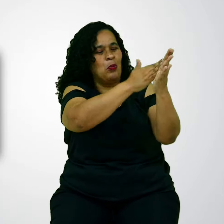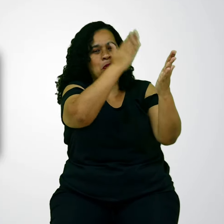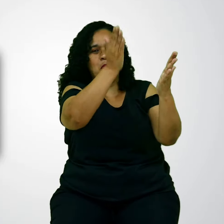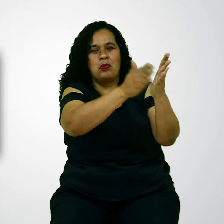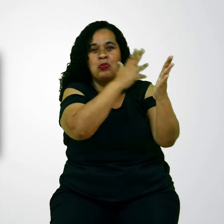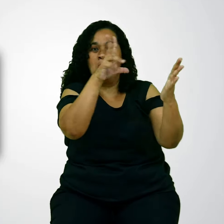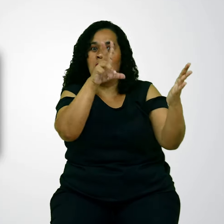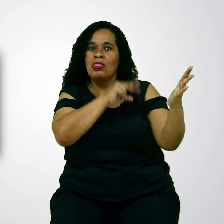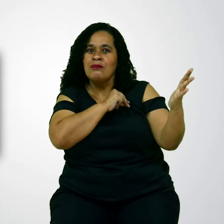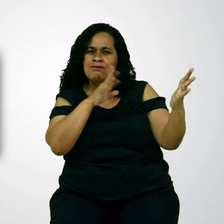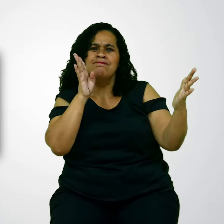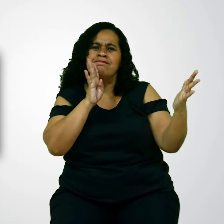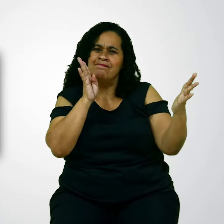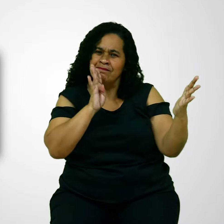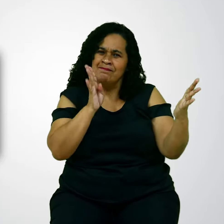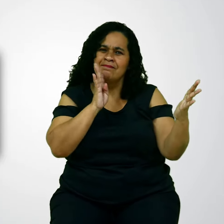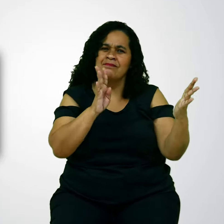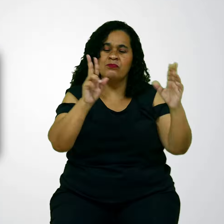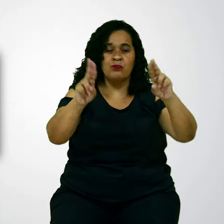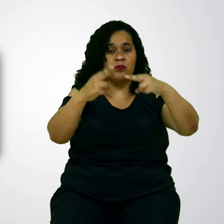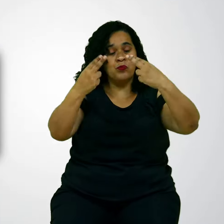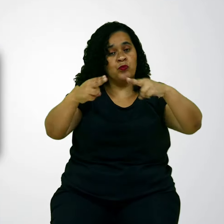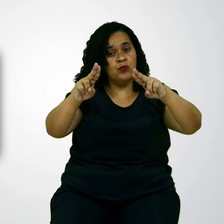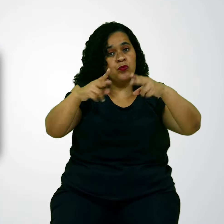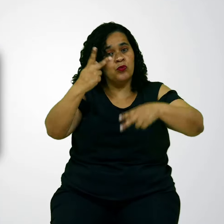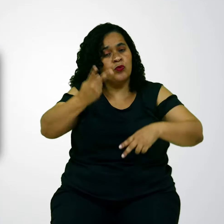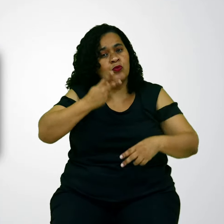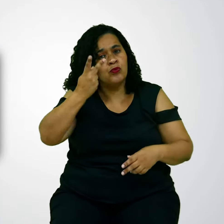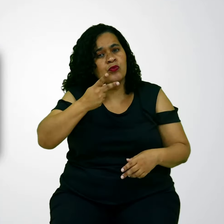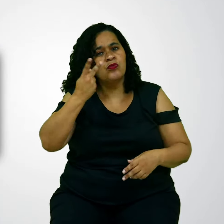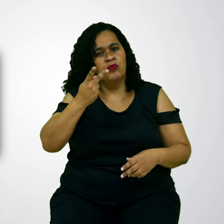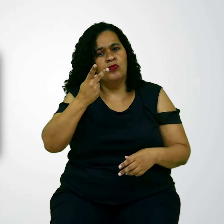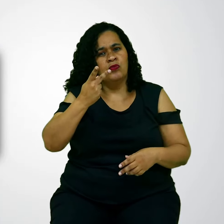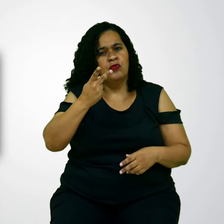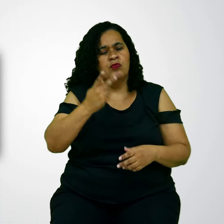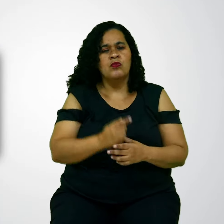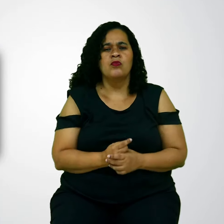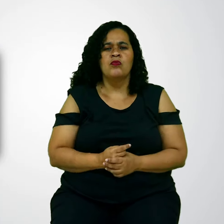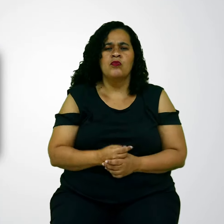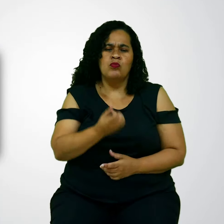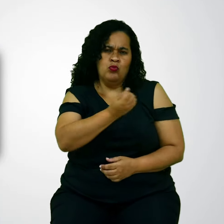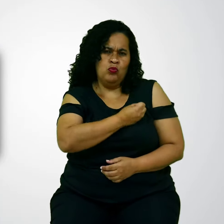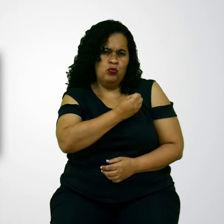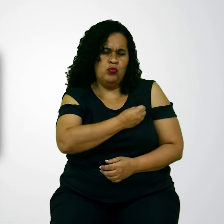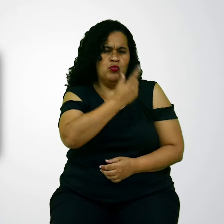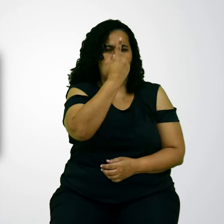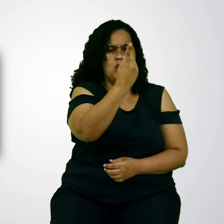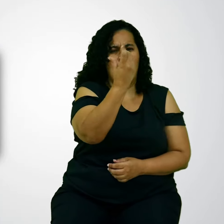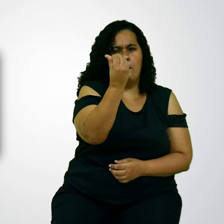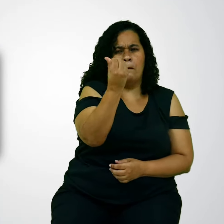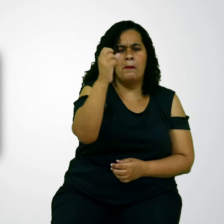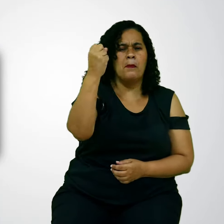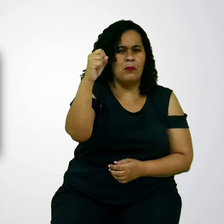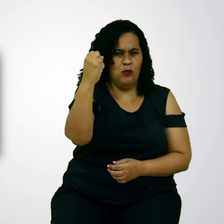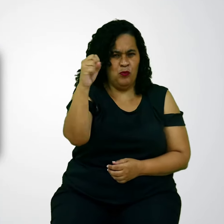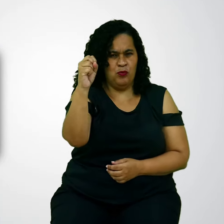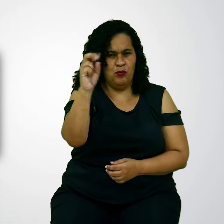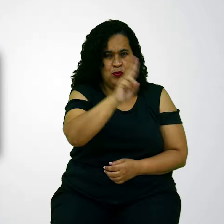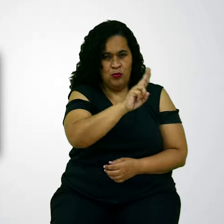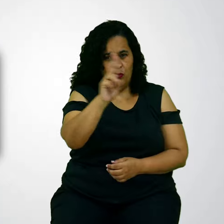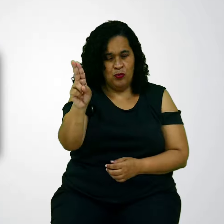fala sobre o resgate de Jesus. Ele é o hino de número 168, que se chama Vamos